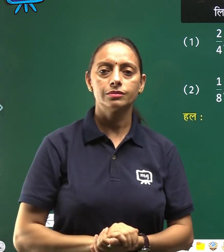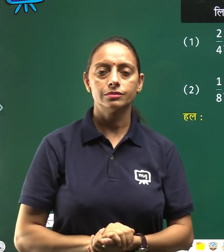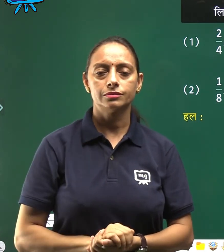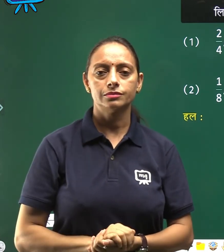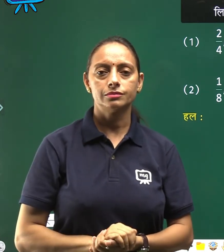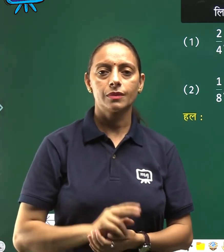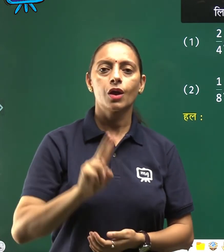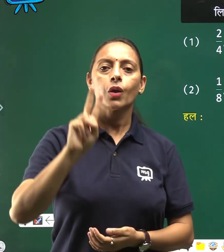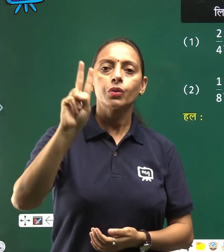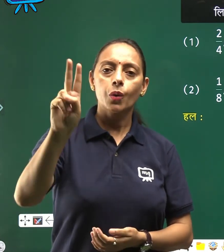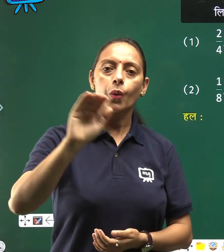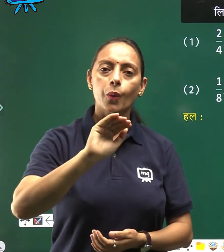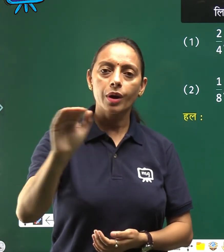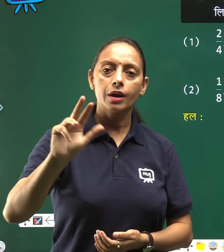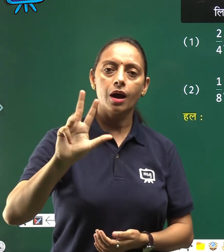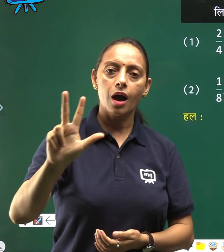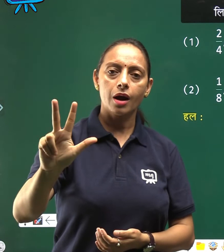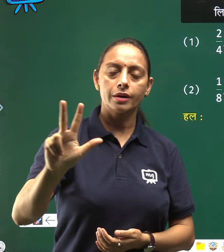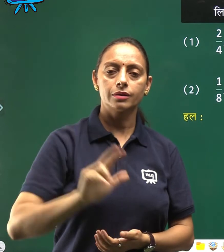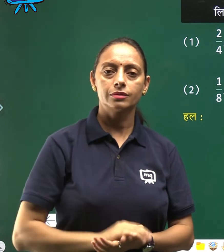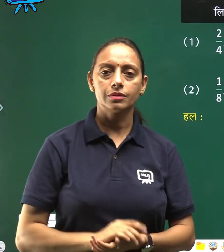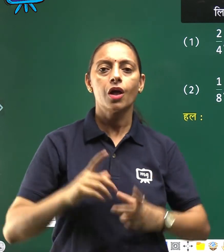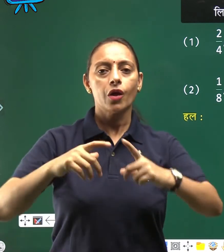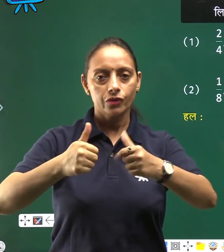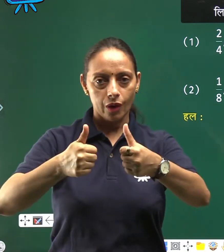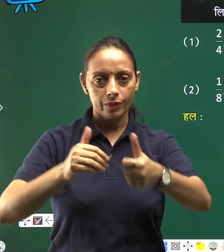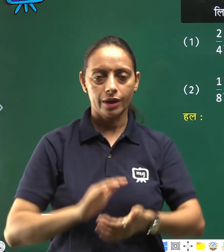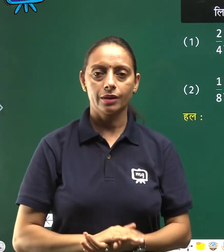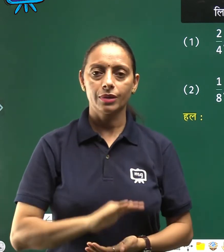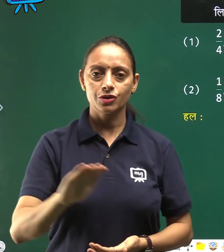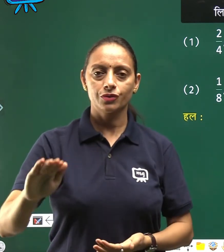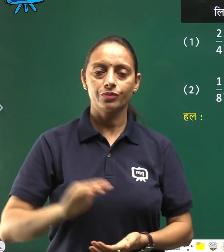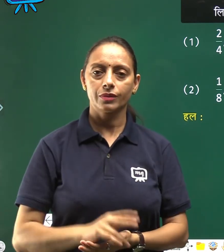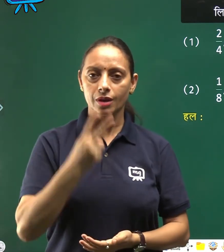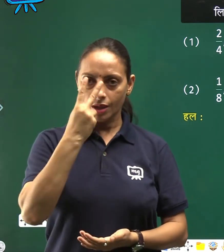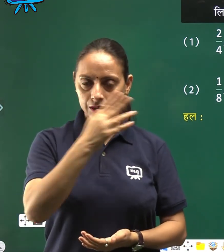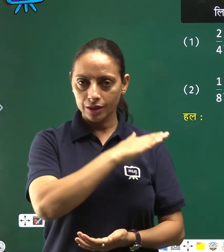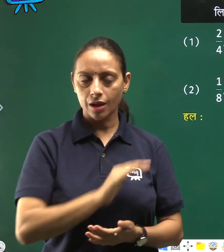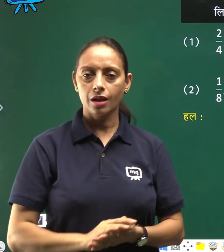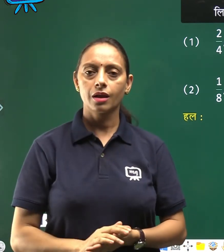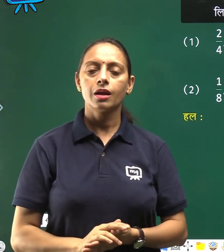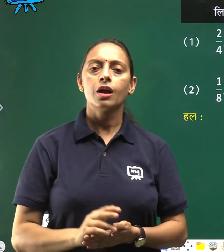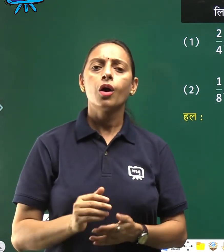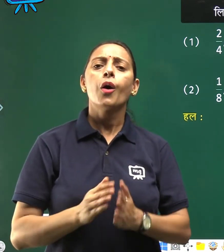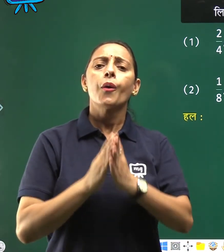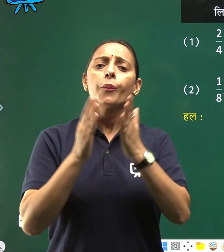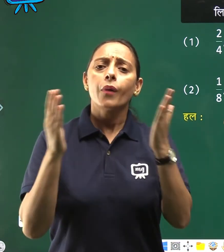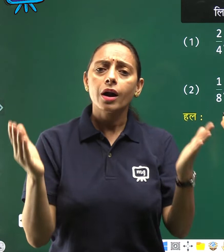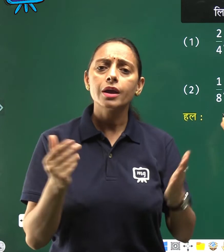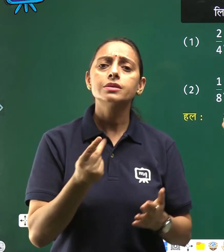दो बटा आठ। हल करें बच्चों, देखो सबसे बड़ी संख्या कौन सी है